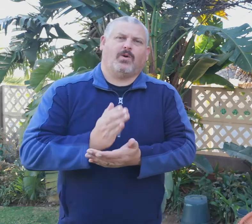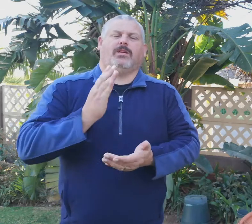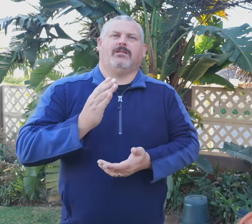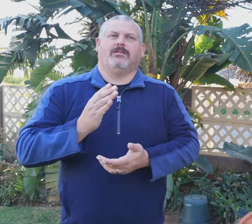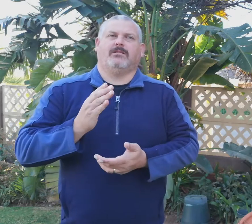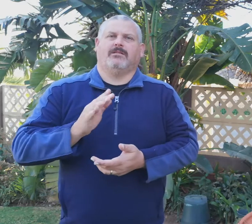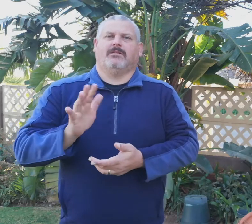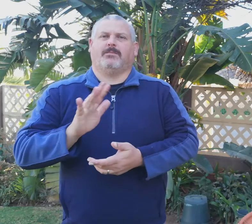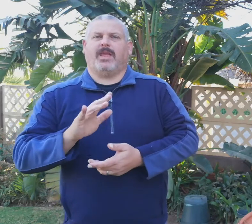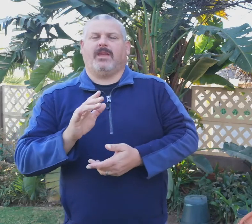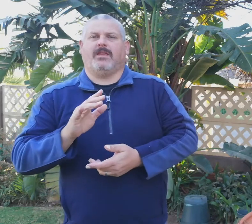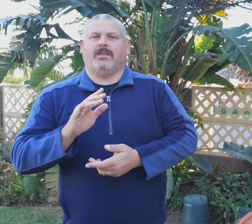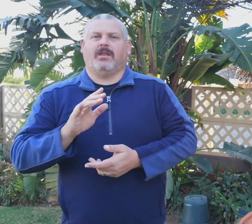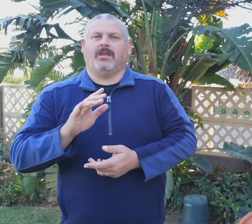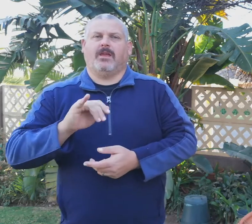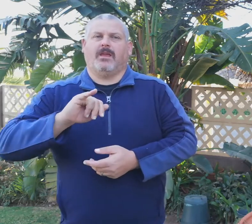Tot den